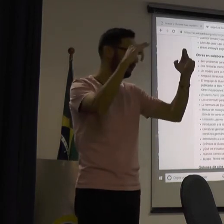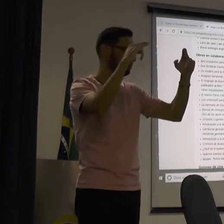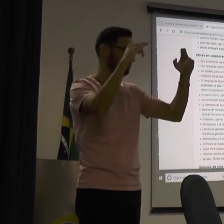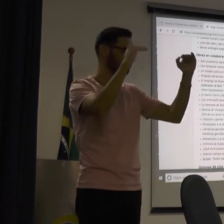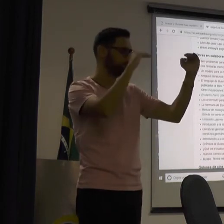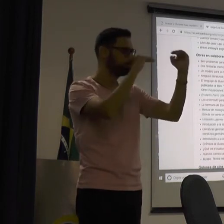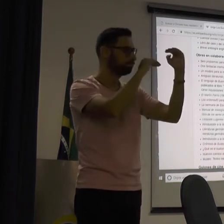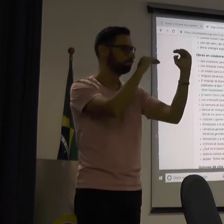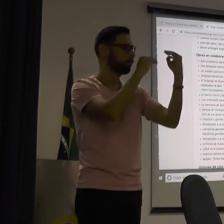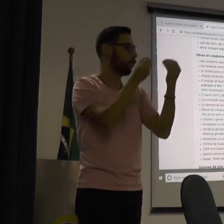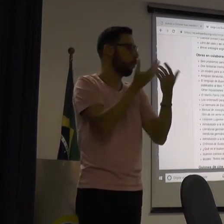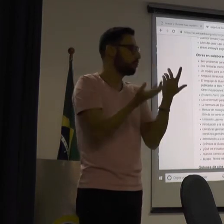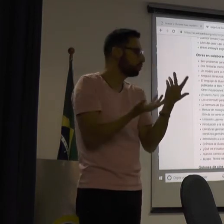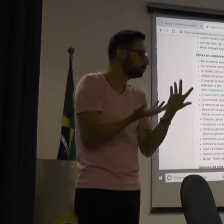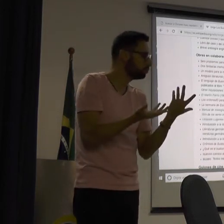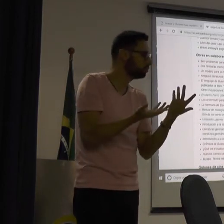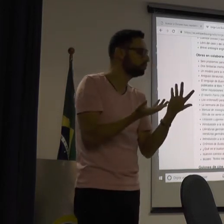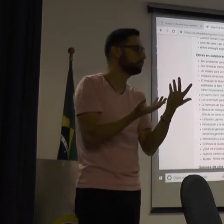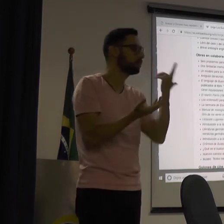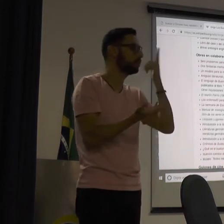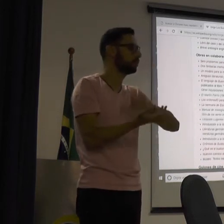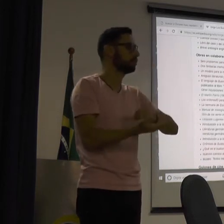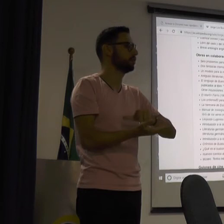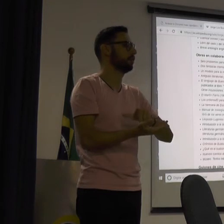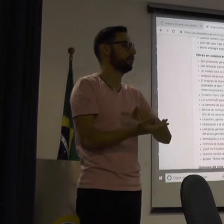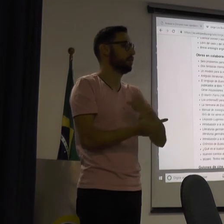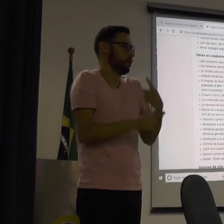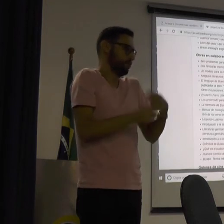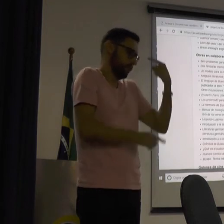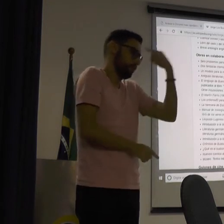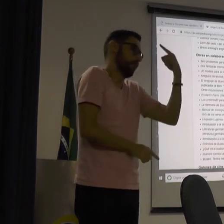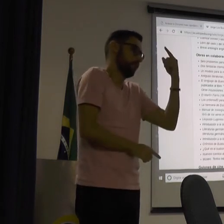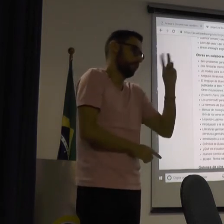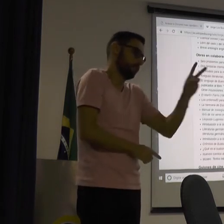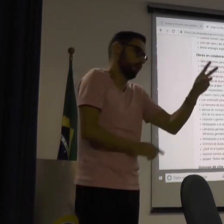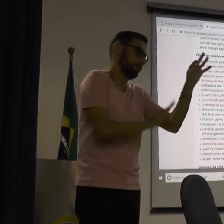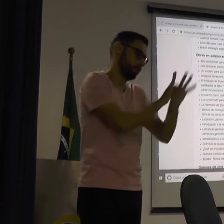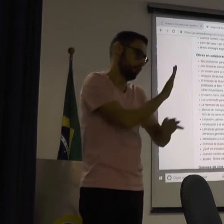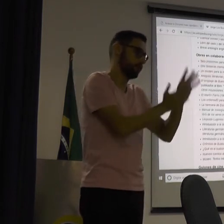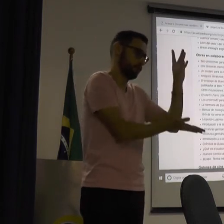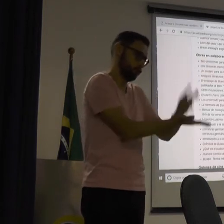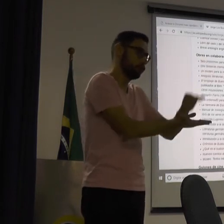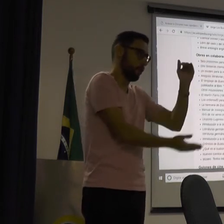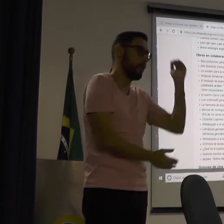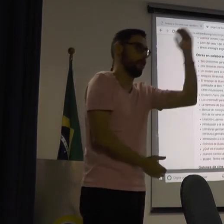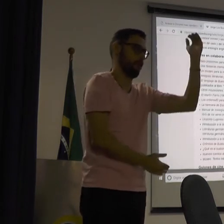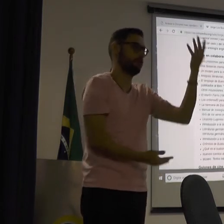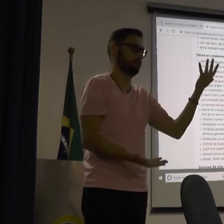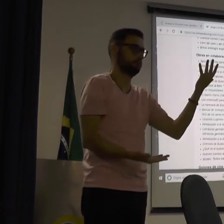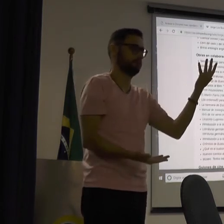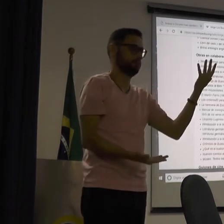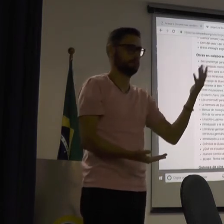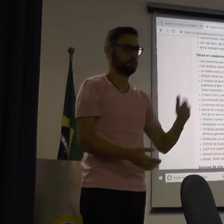colocar nesses termos, né? Não o texto original, porque o original também é bastante questionável.